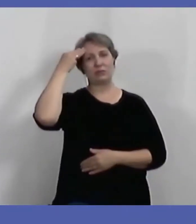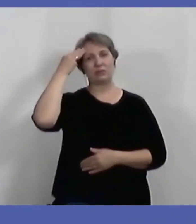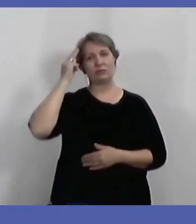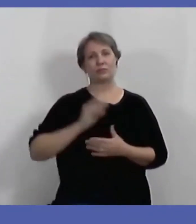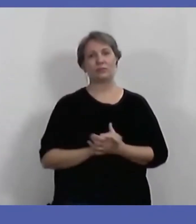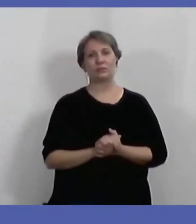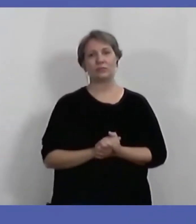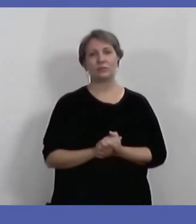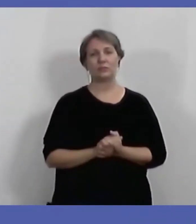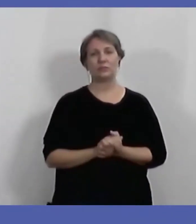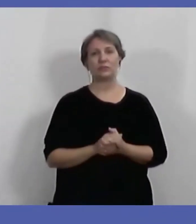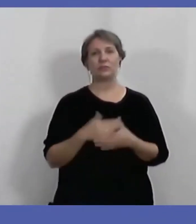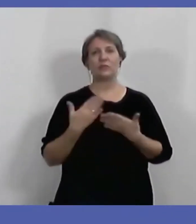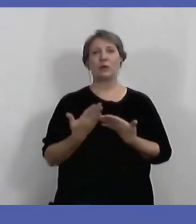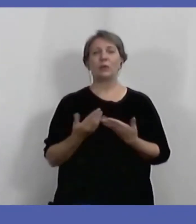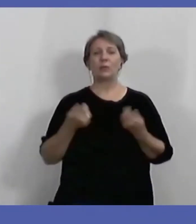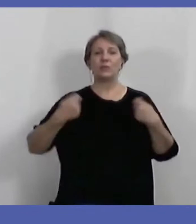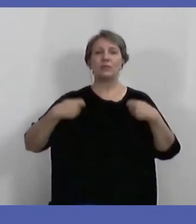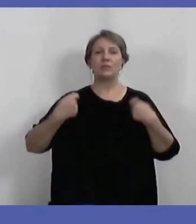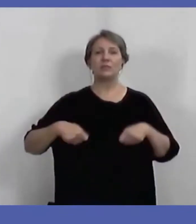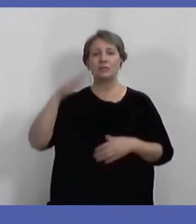nossa mente no Espírito,